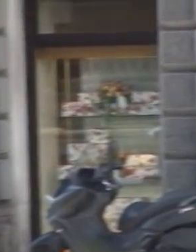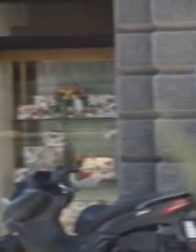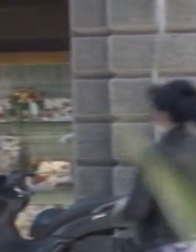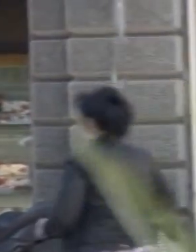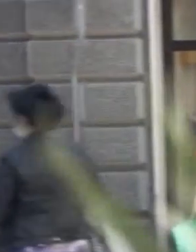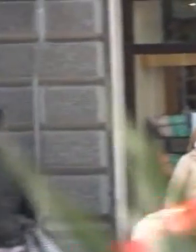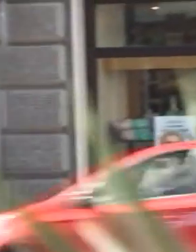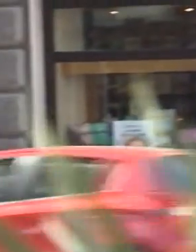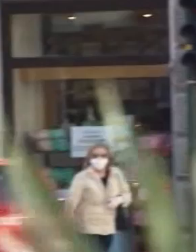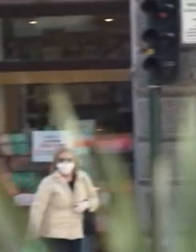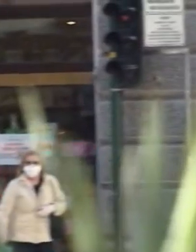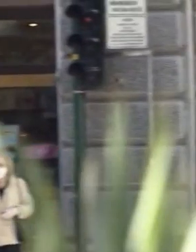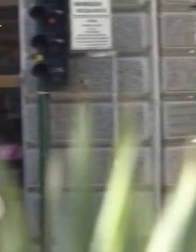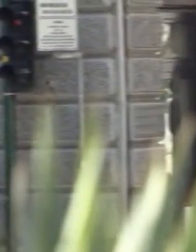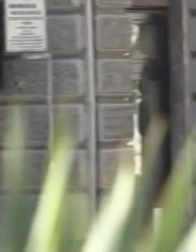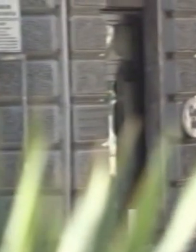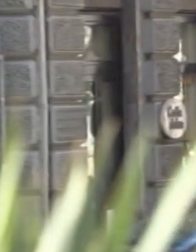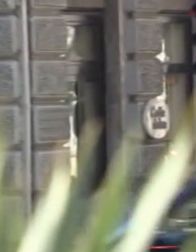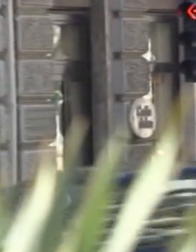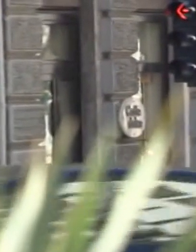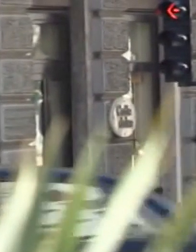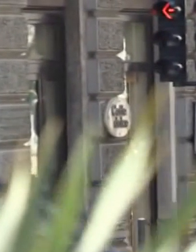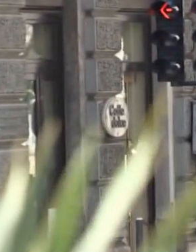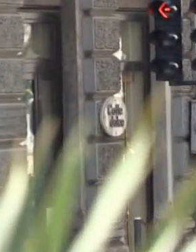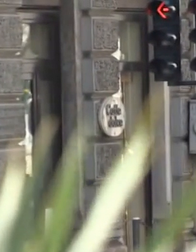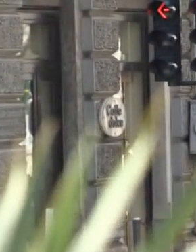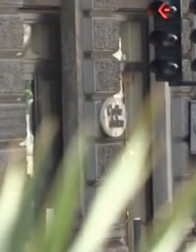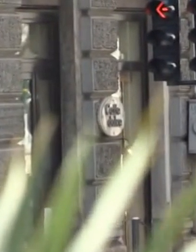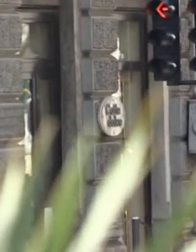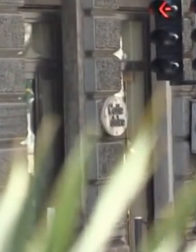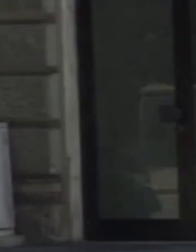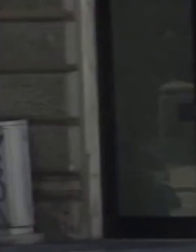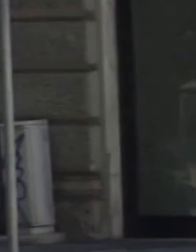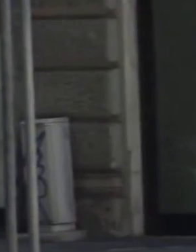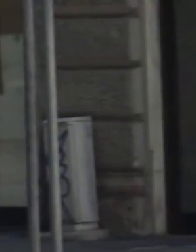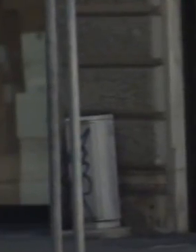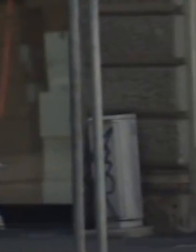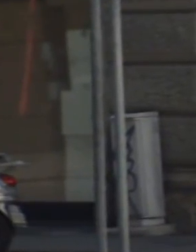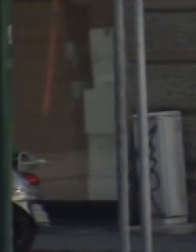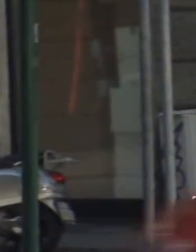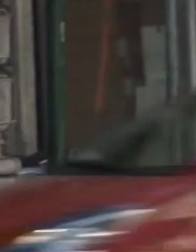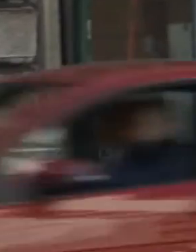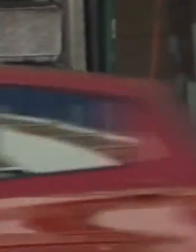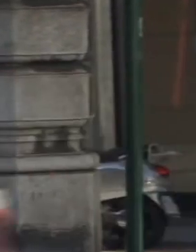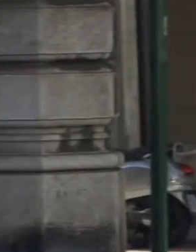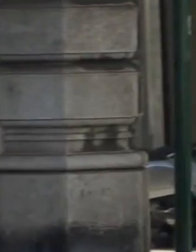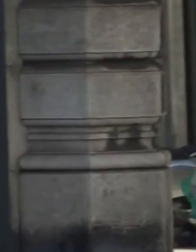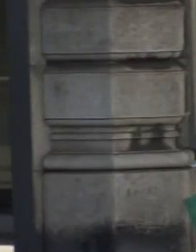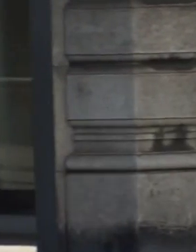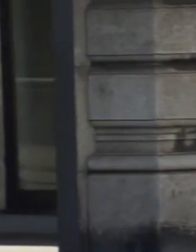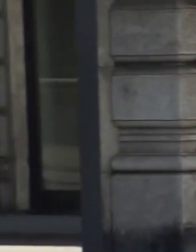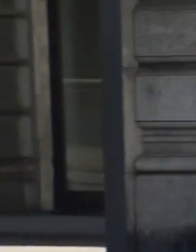della distanza di sicurezza interpersonale di almeno 2 metri. Quindi vado a passeggiare distanze dagli